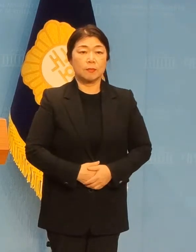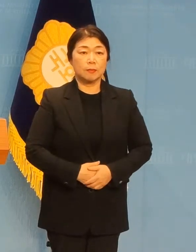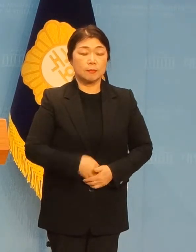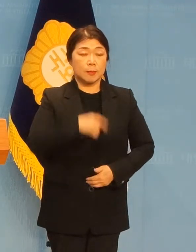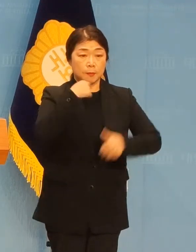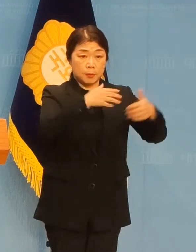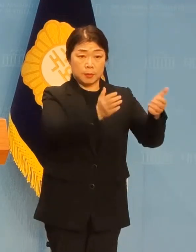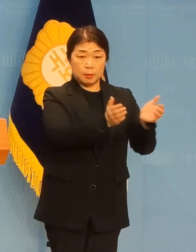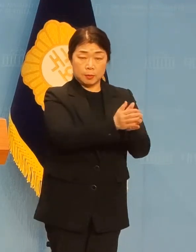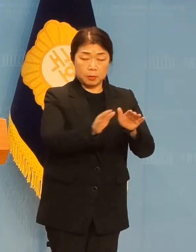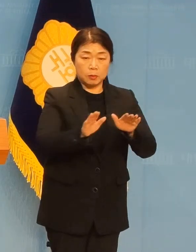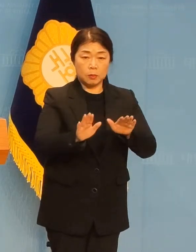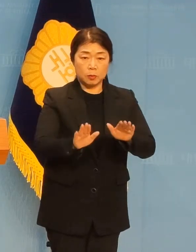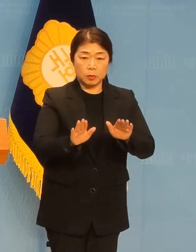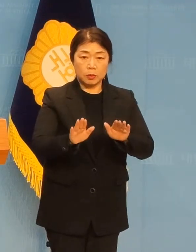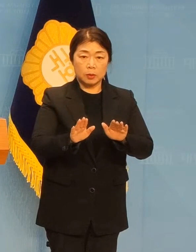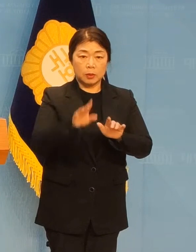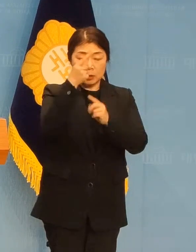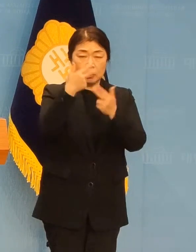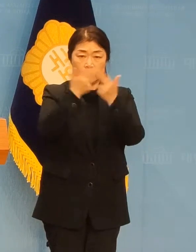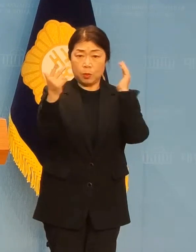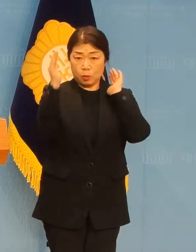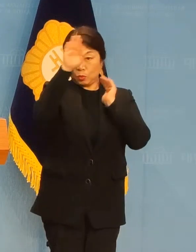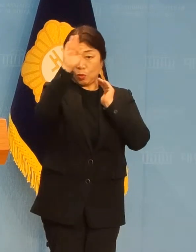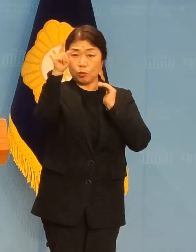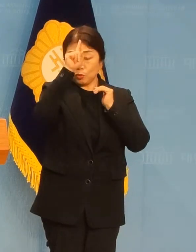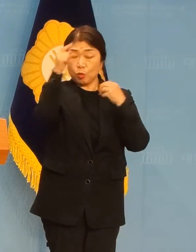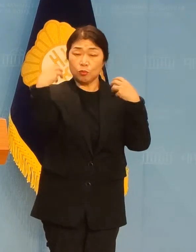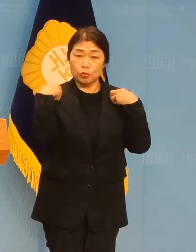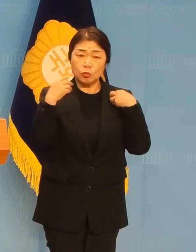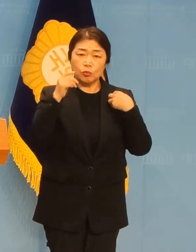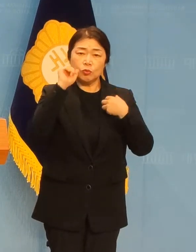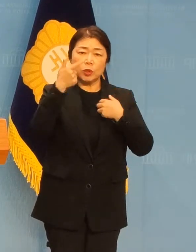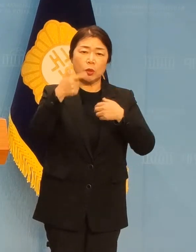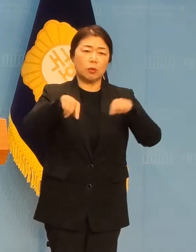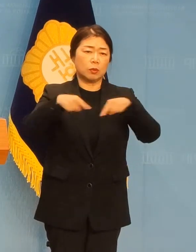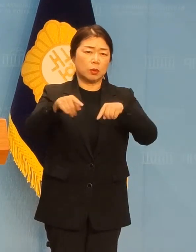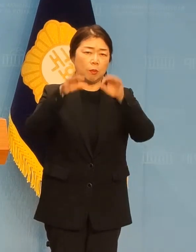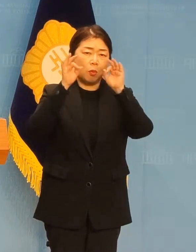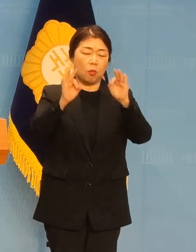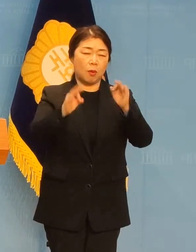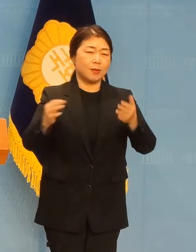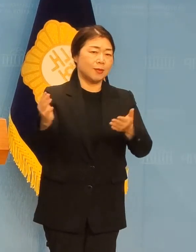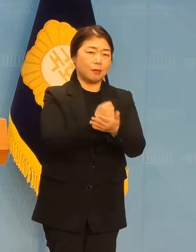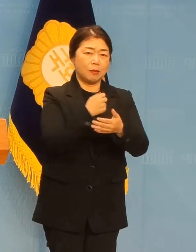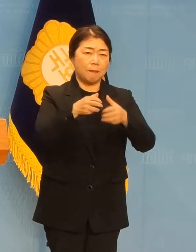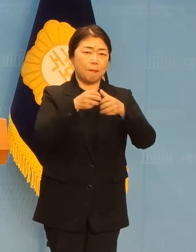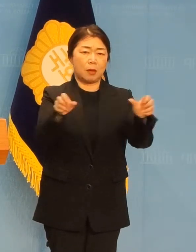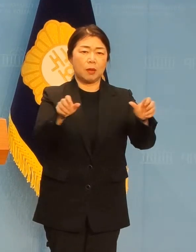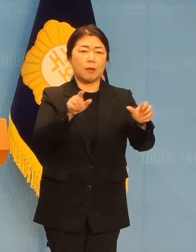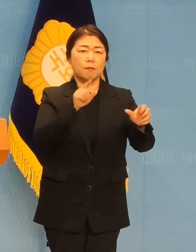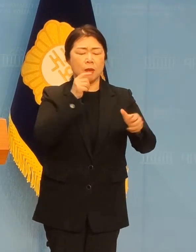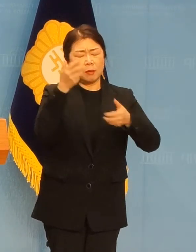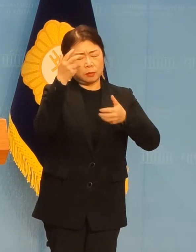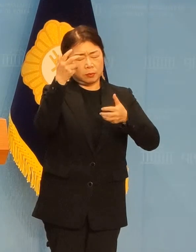국민의힘이 오늘 이재명 정부 6개월을 두고 약탈과 파괴라며 또다시 입에 거품을